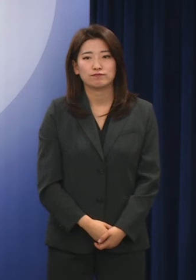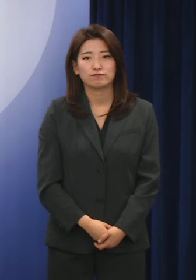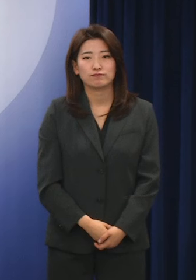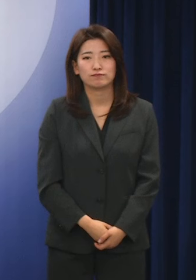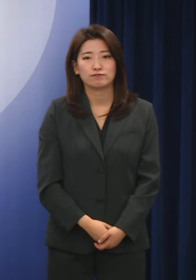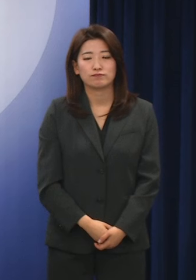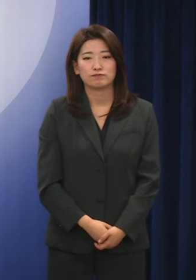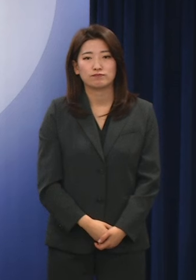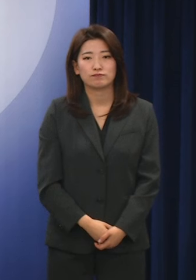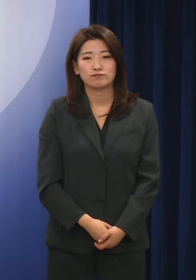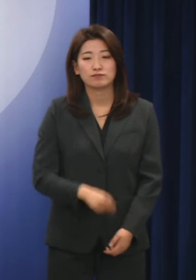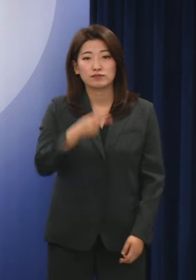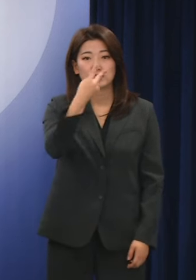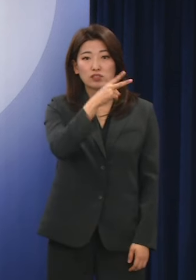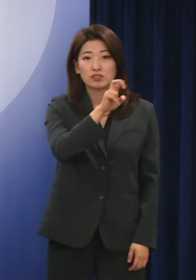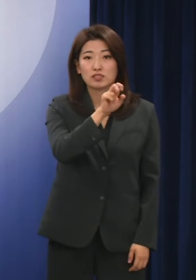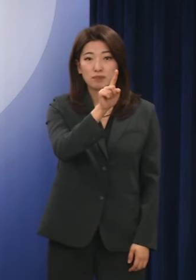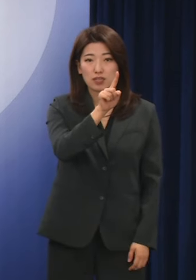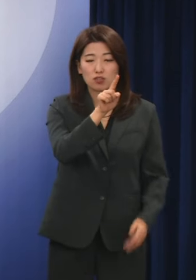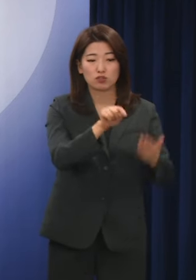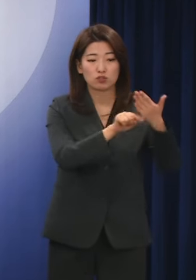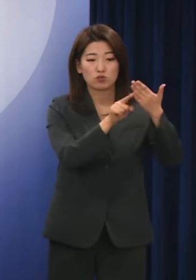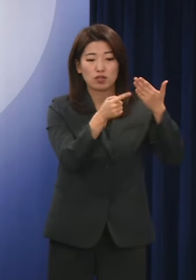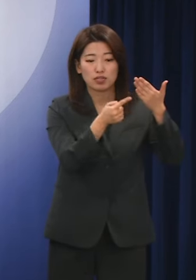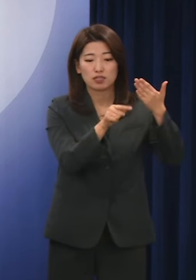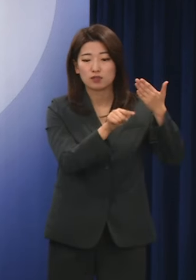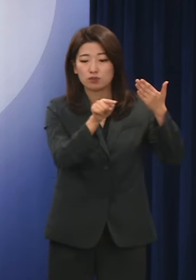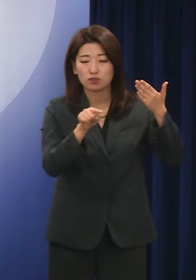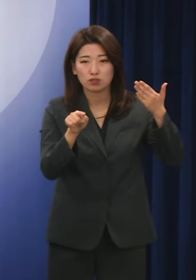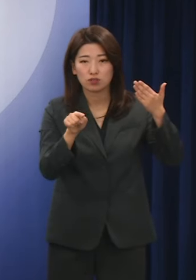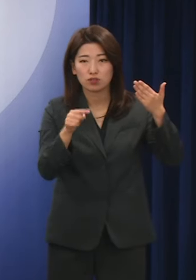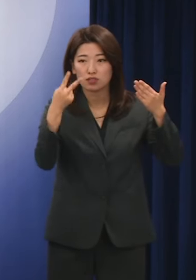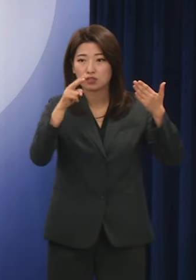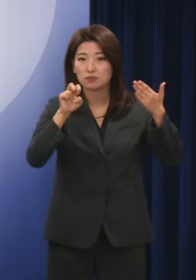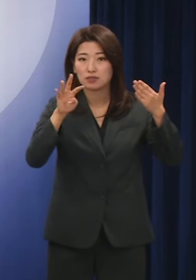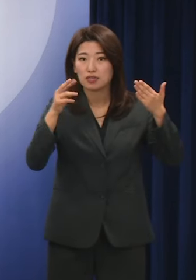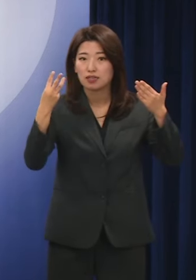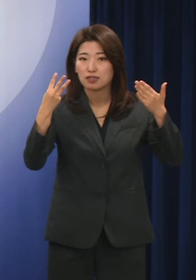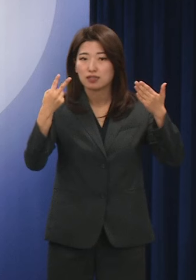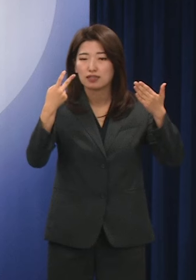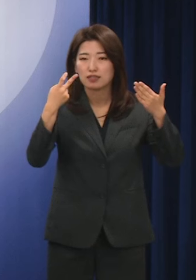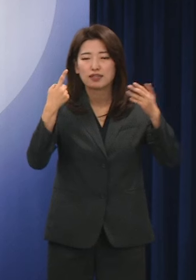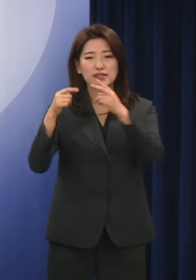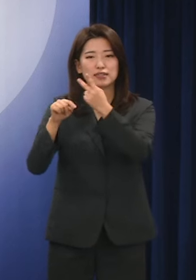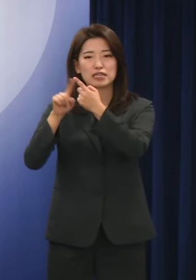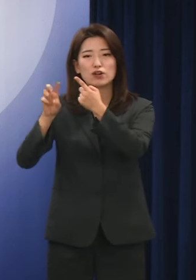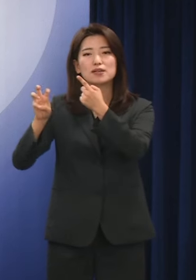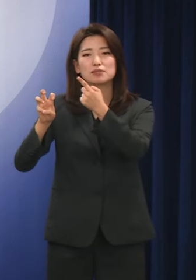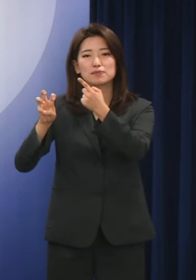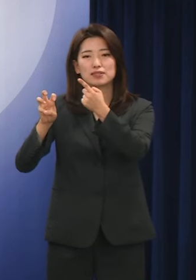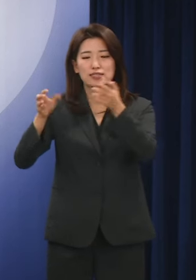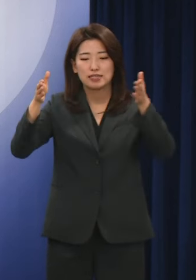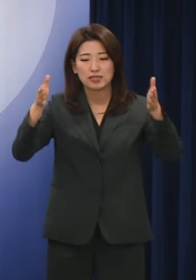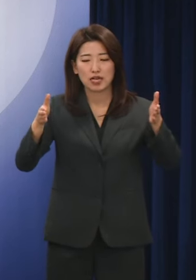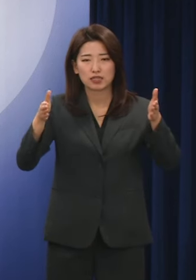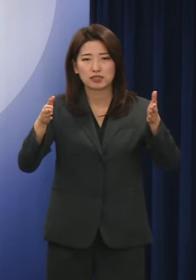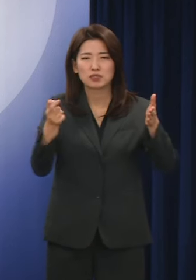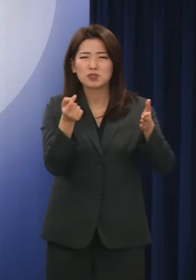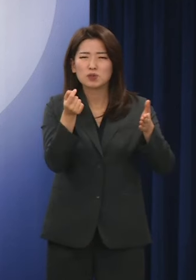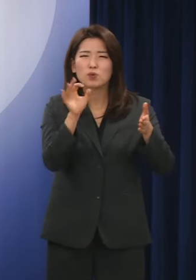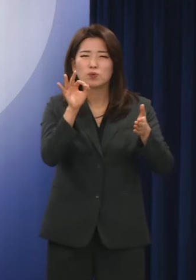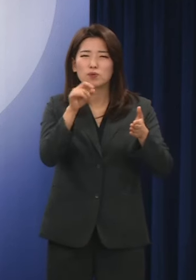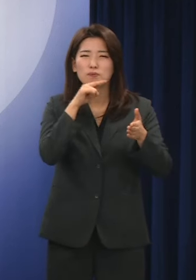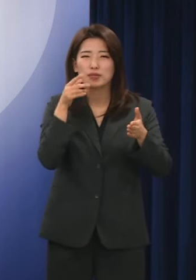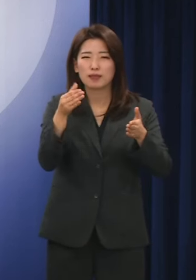구체적으로 2021년 9월 1일부터 2024년 1월 31일까지 소액 연체가 발생한